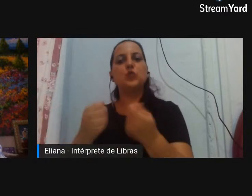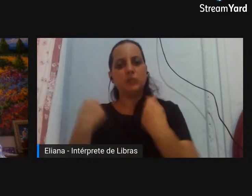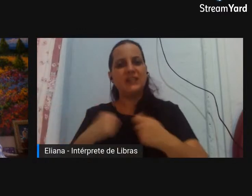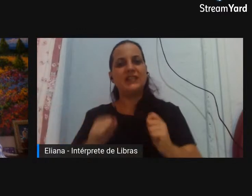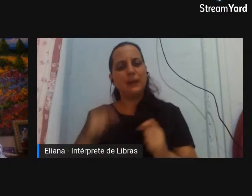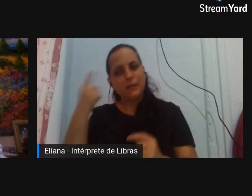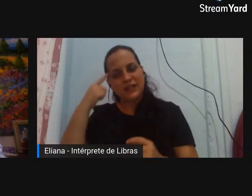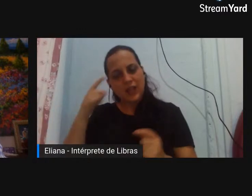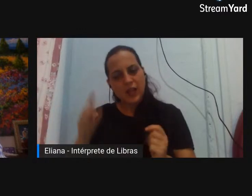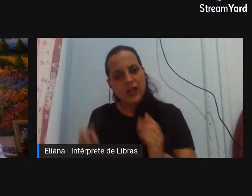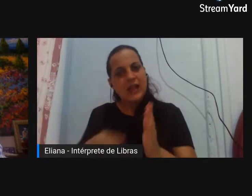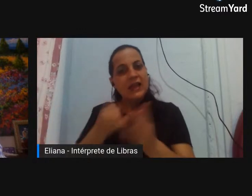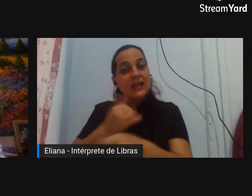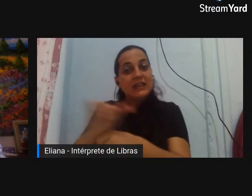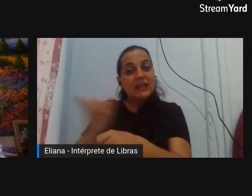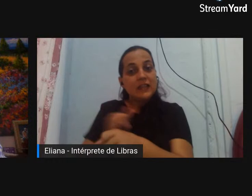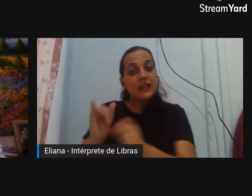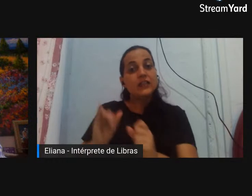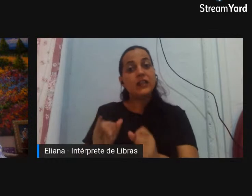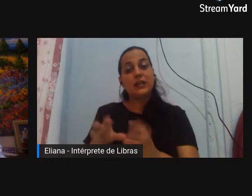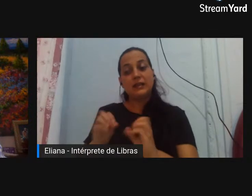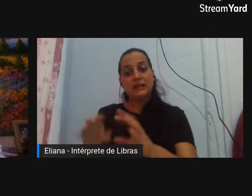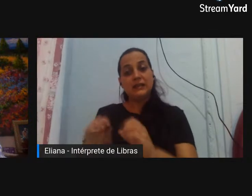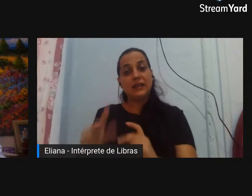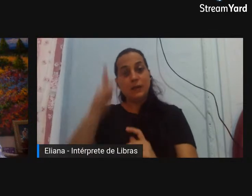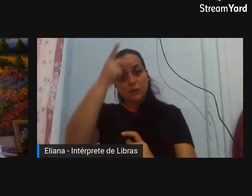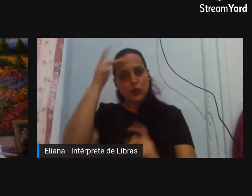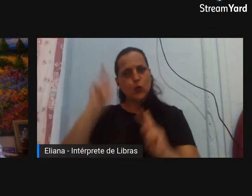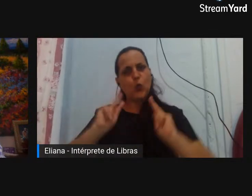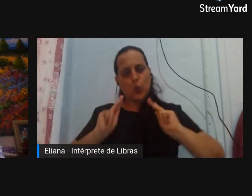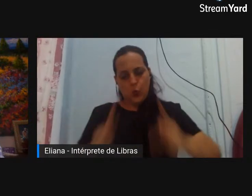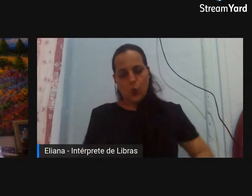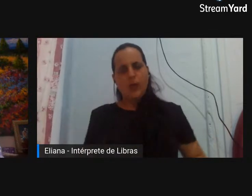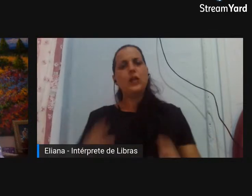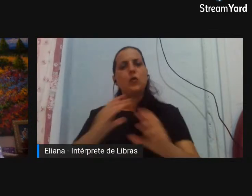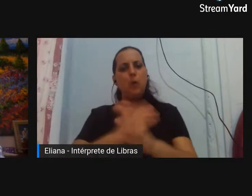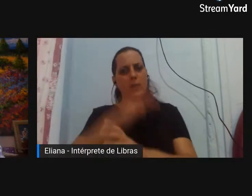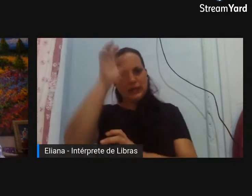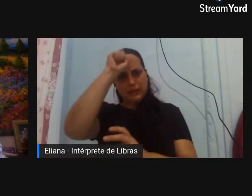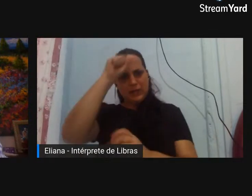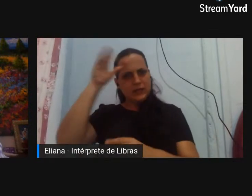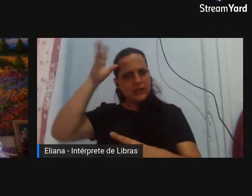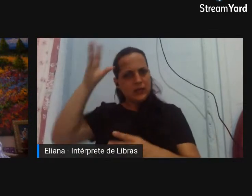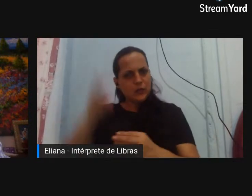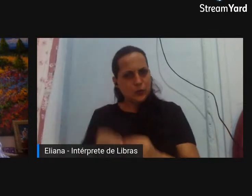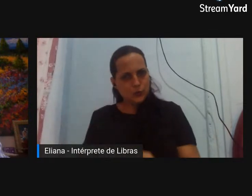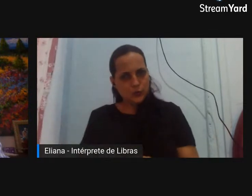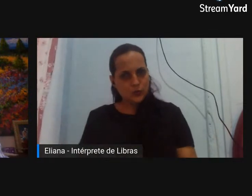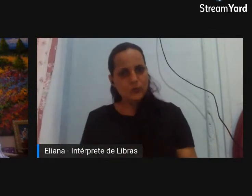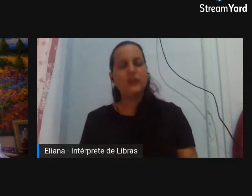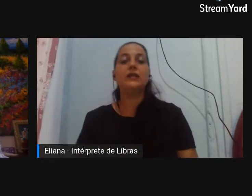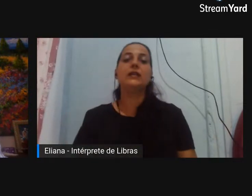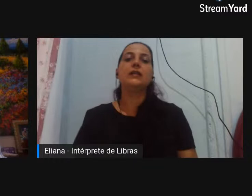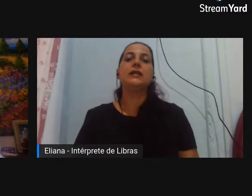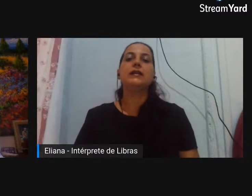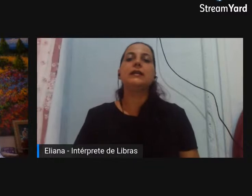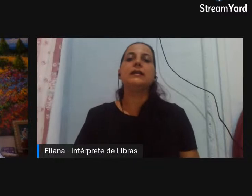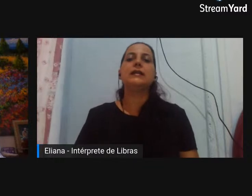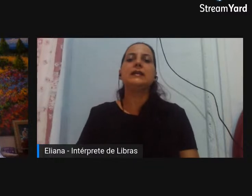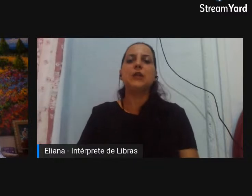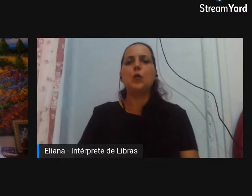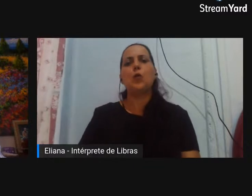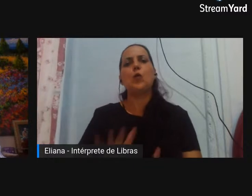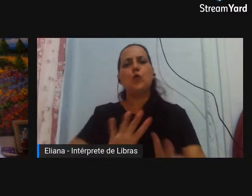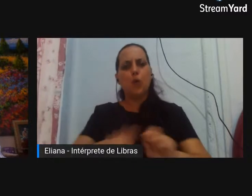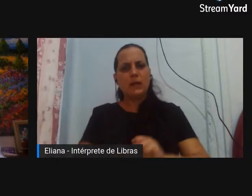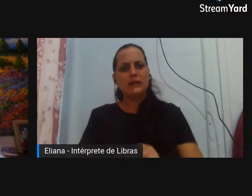integral, ela pressupõe a formação intelectual, a